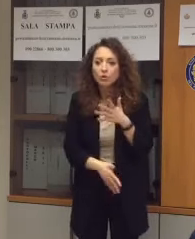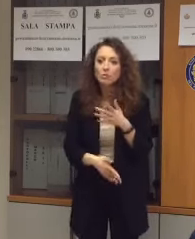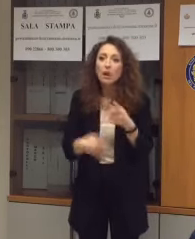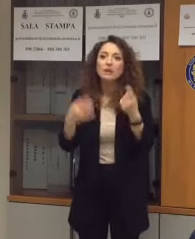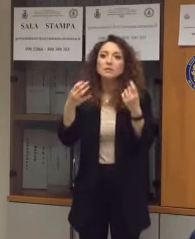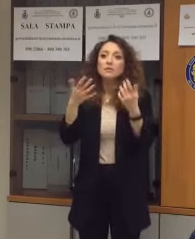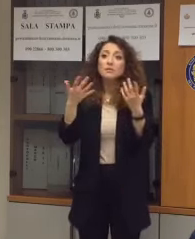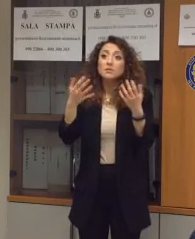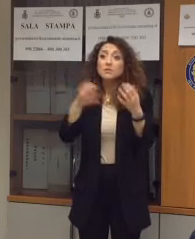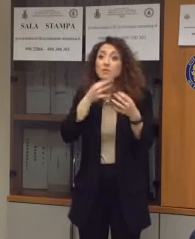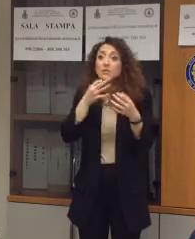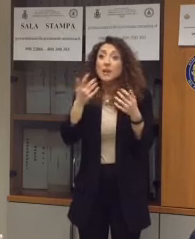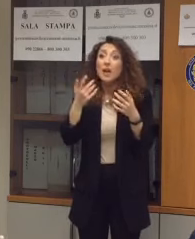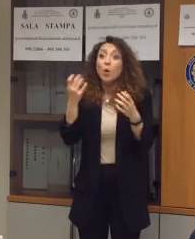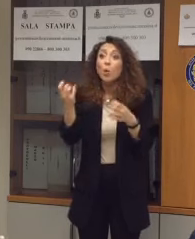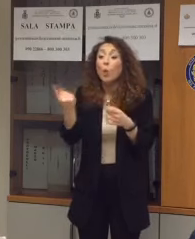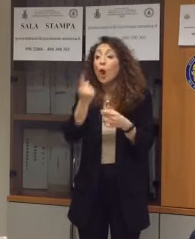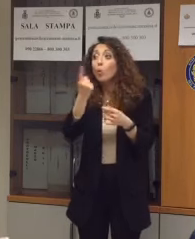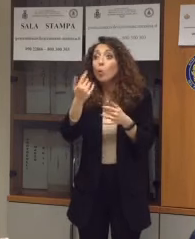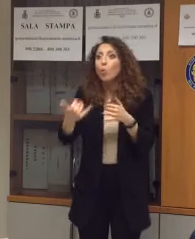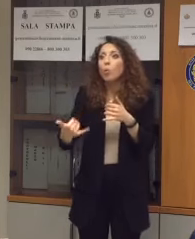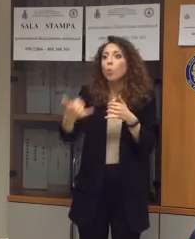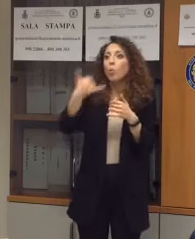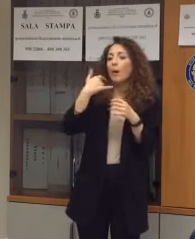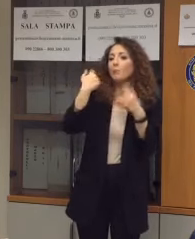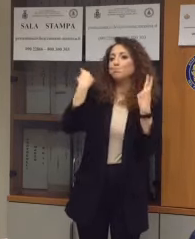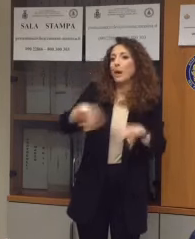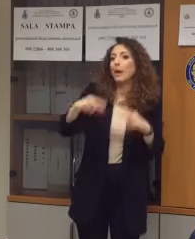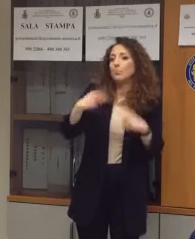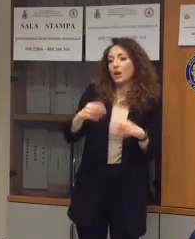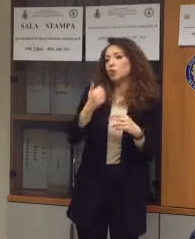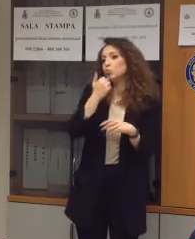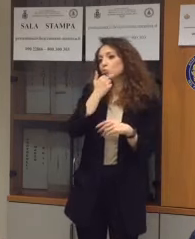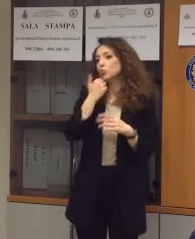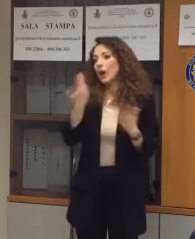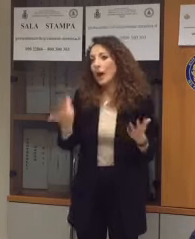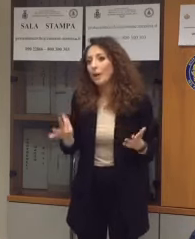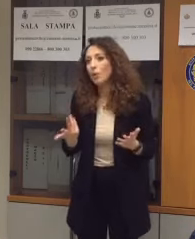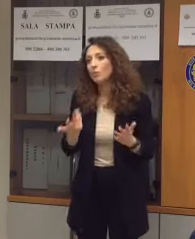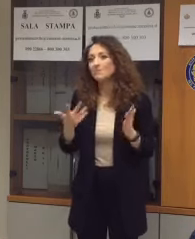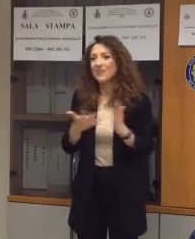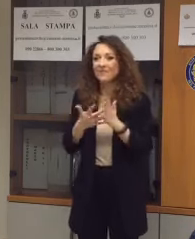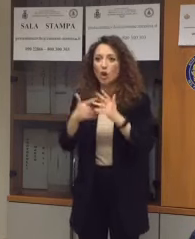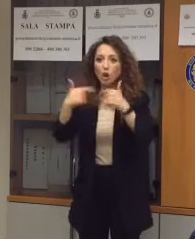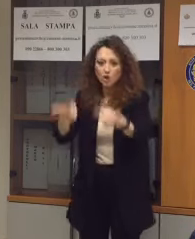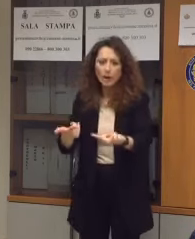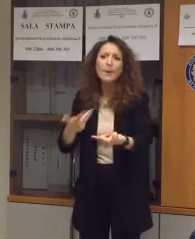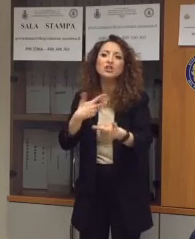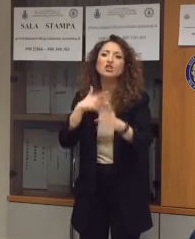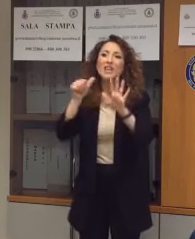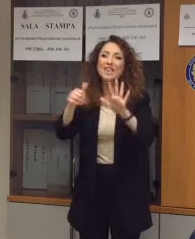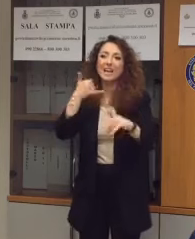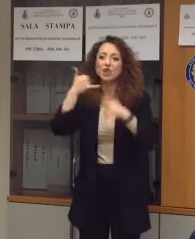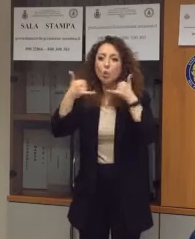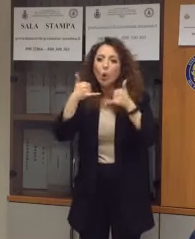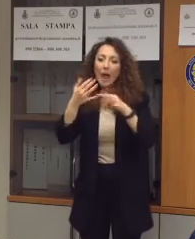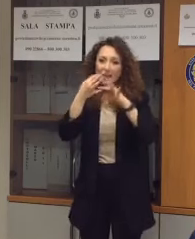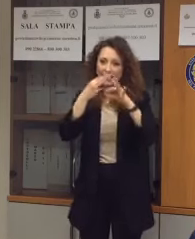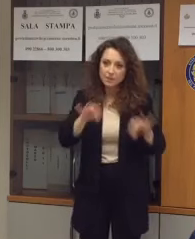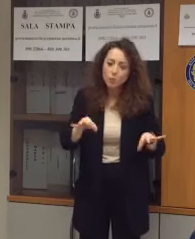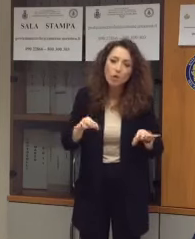ci scusiamo per il disguido, ho detto che abbiamo anche 6 cellulari che metteremo a disposizione, cercheremo di